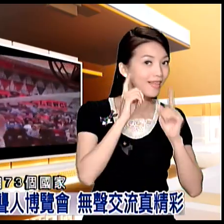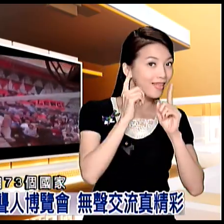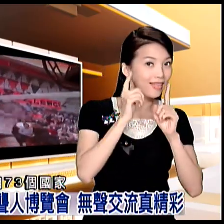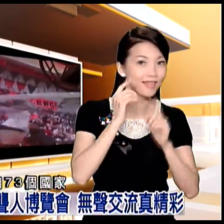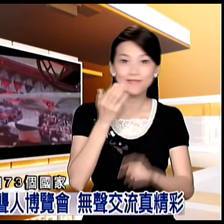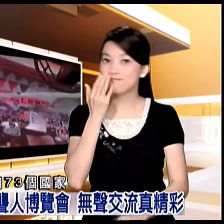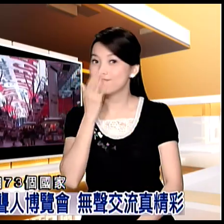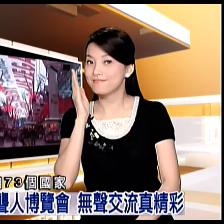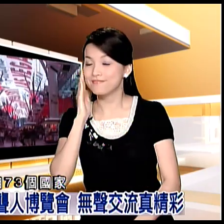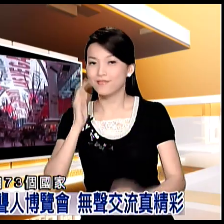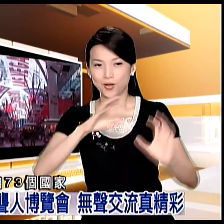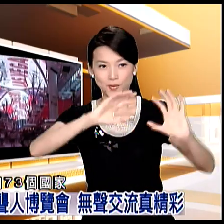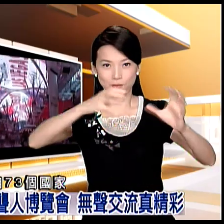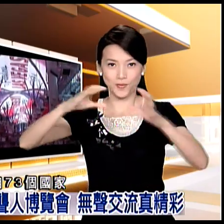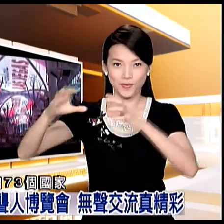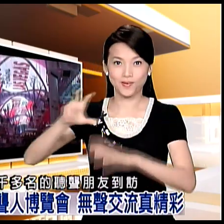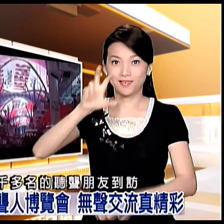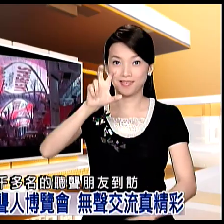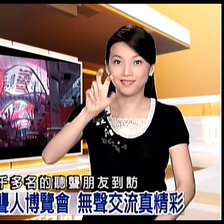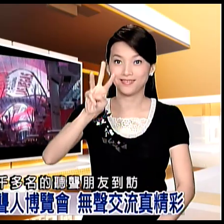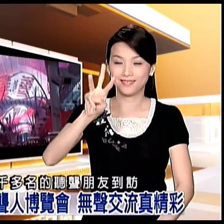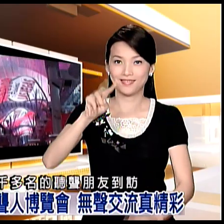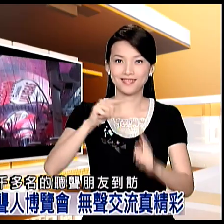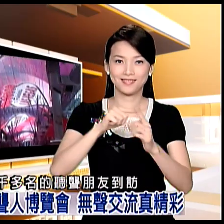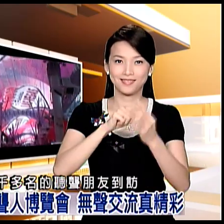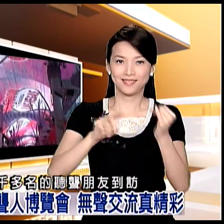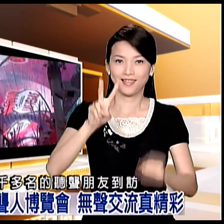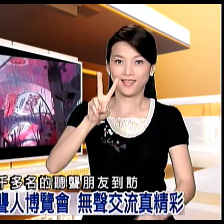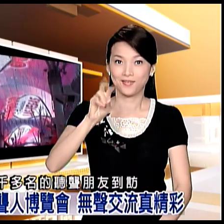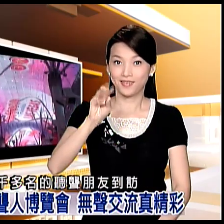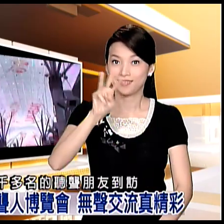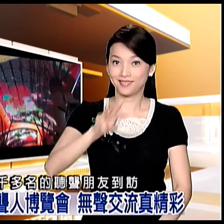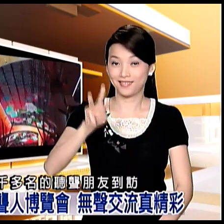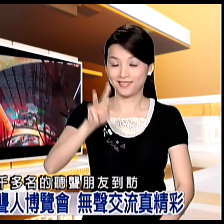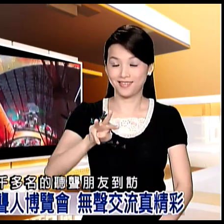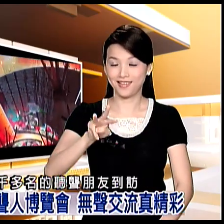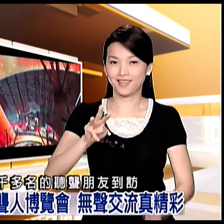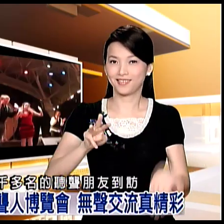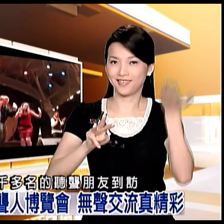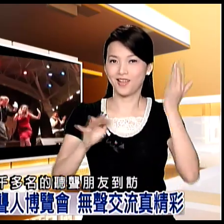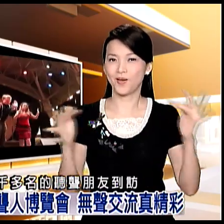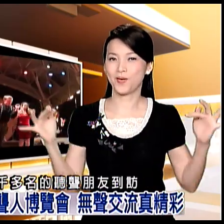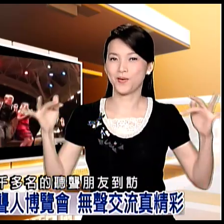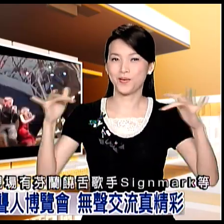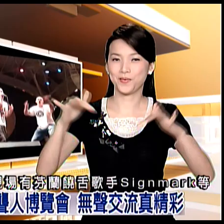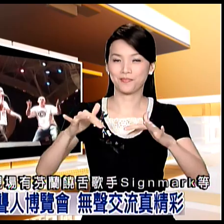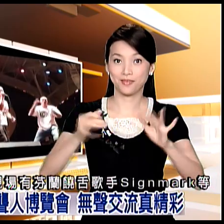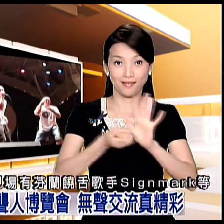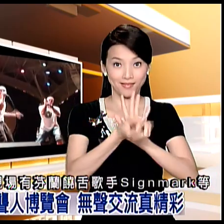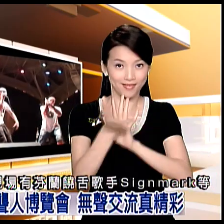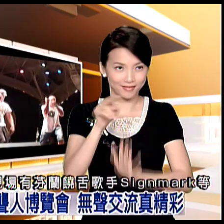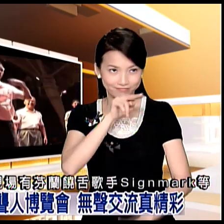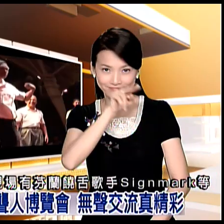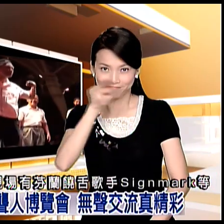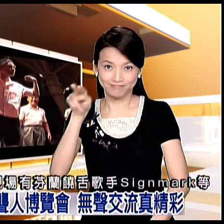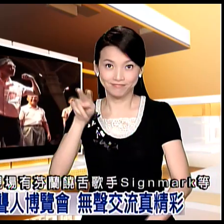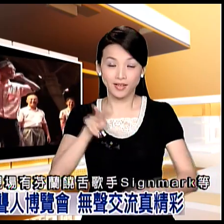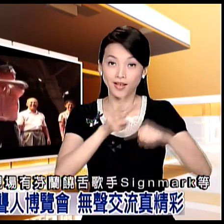自73个国家23000多名的听聋朋友到访。不仅现场有芬兰的饶舌